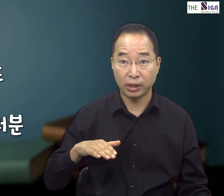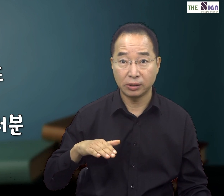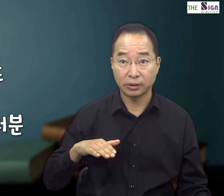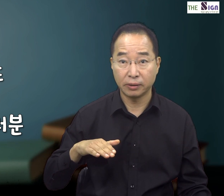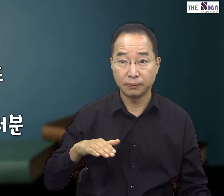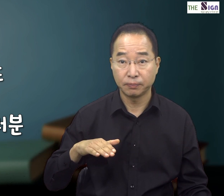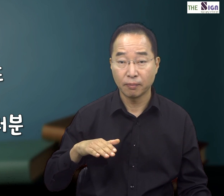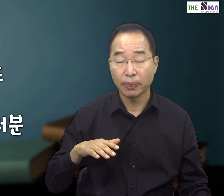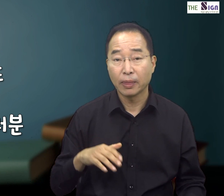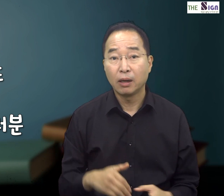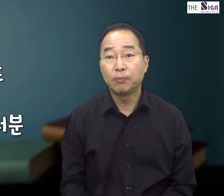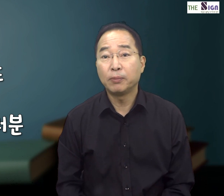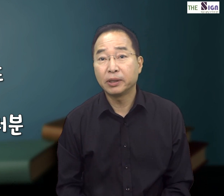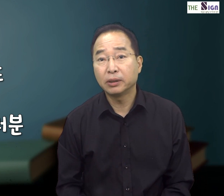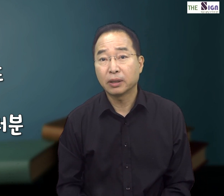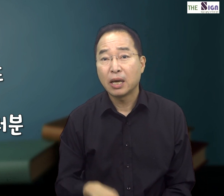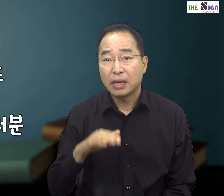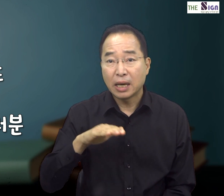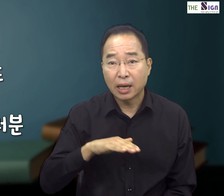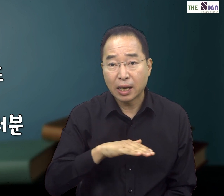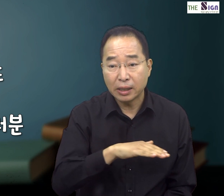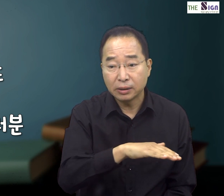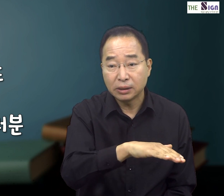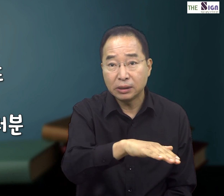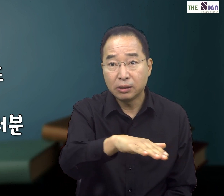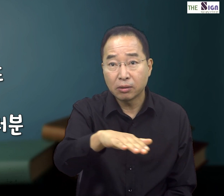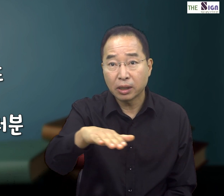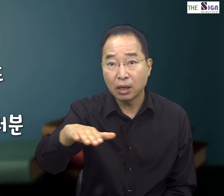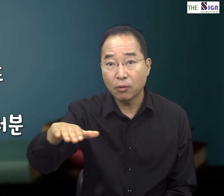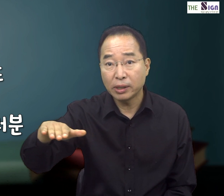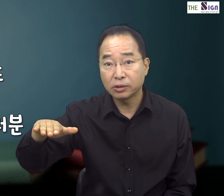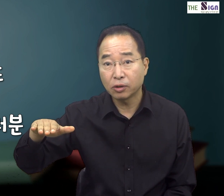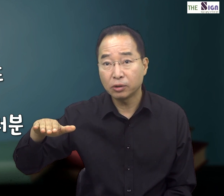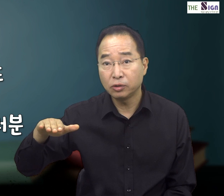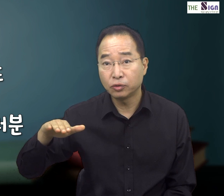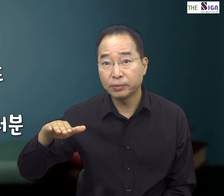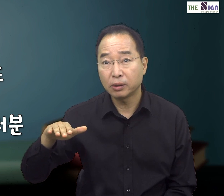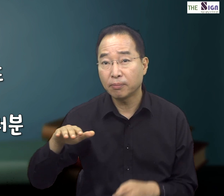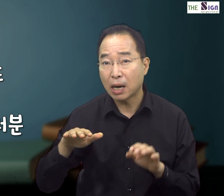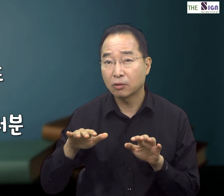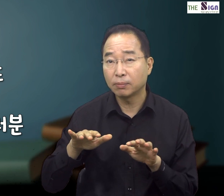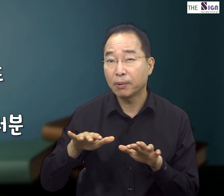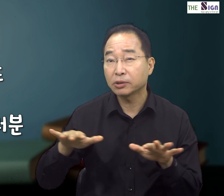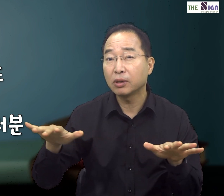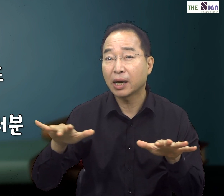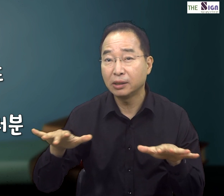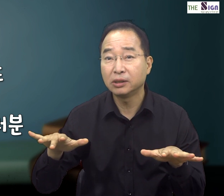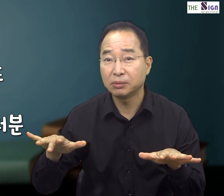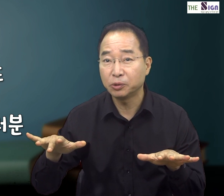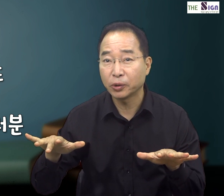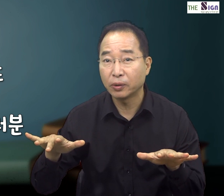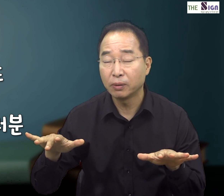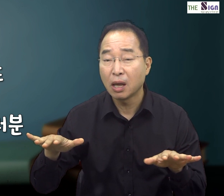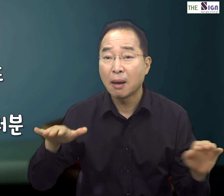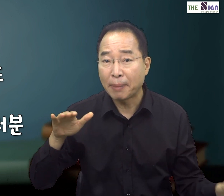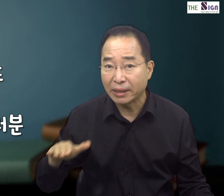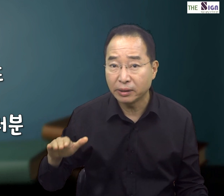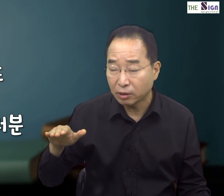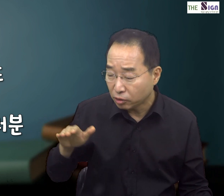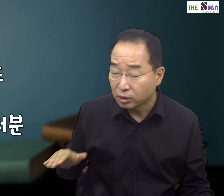있어요. 보면은 약간 이렇게 회전을 두면은 밖으로 뻗쳐나가는 느낌을 줘요. 반대로